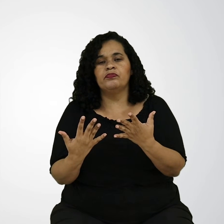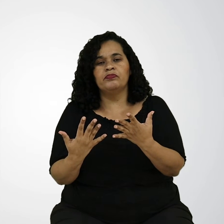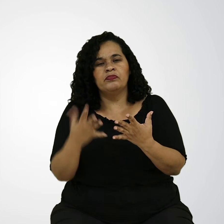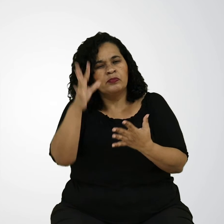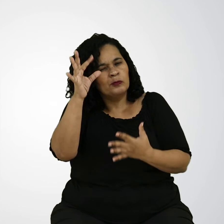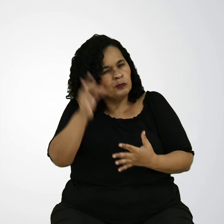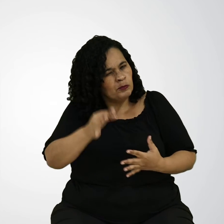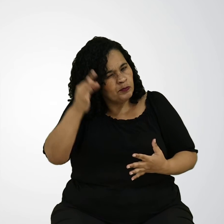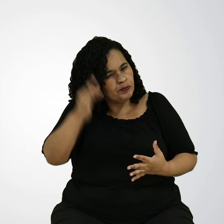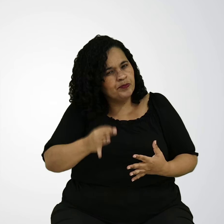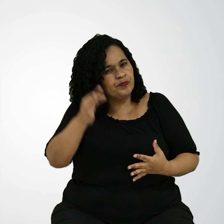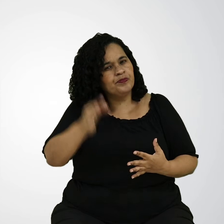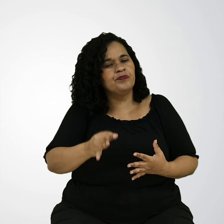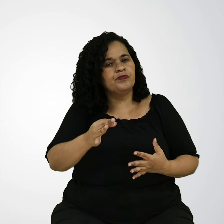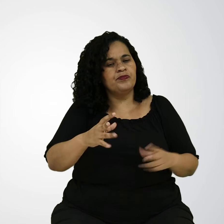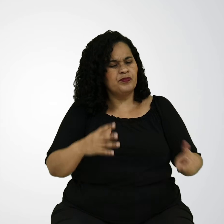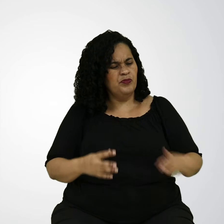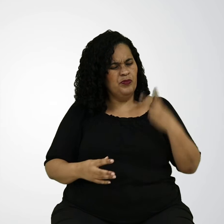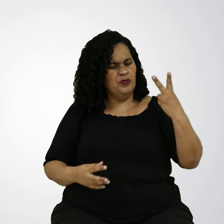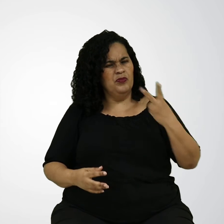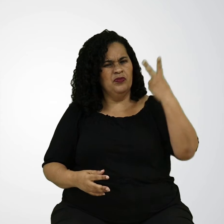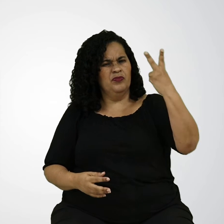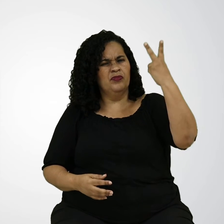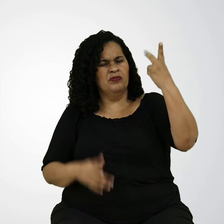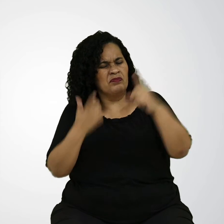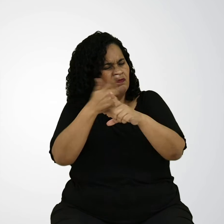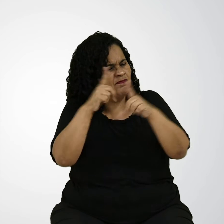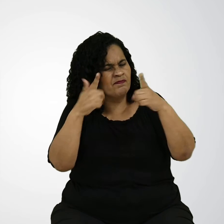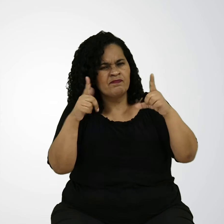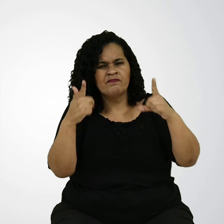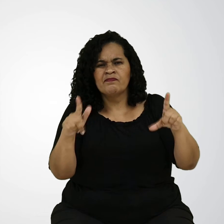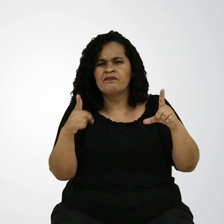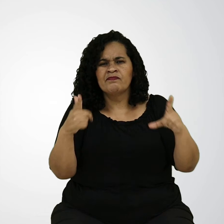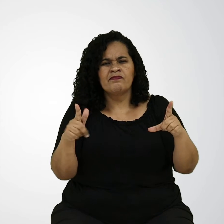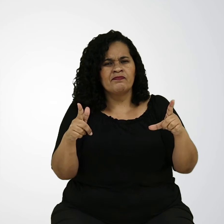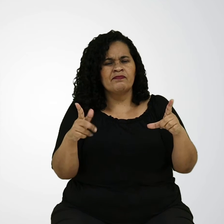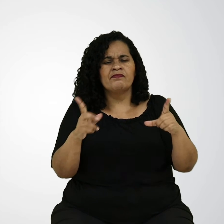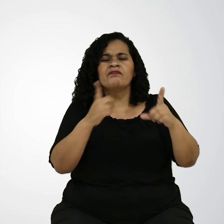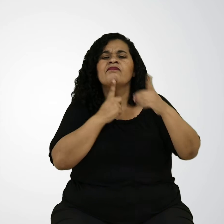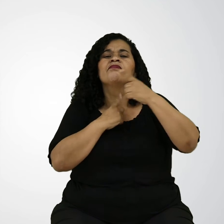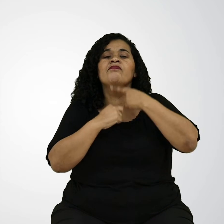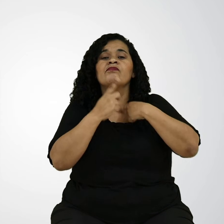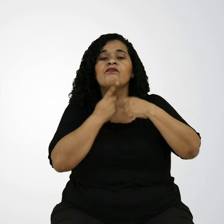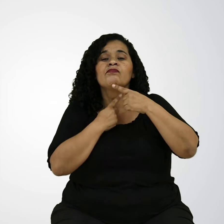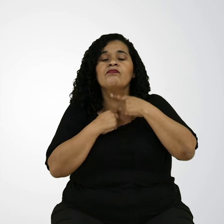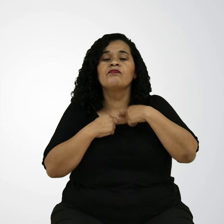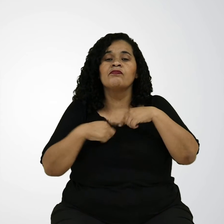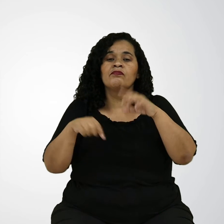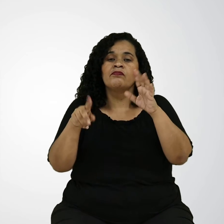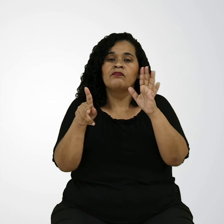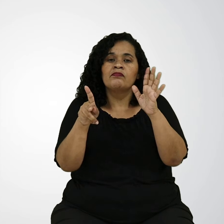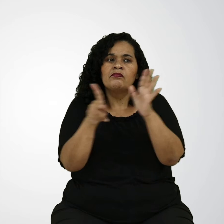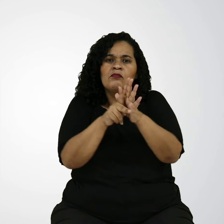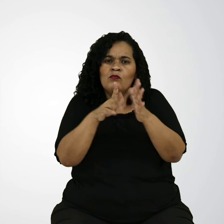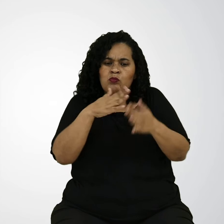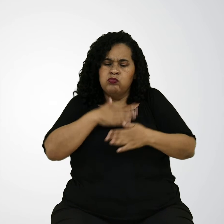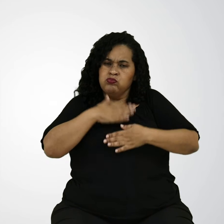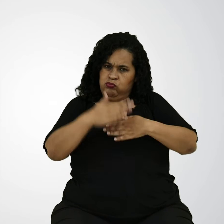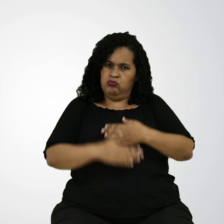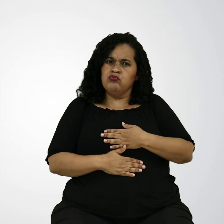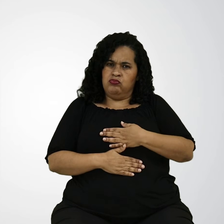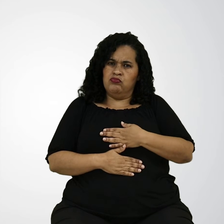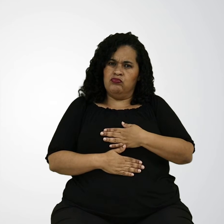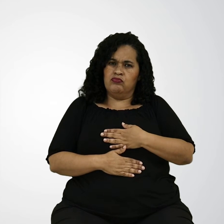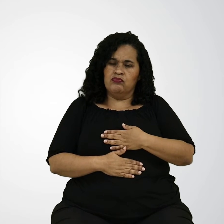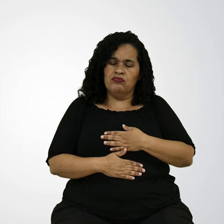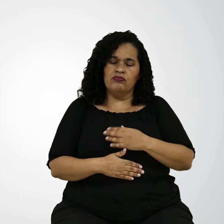ele vai dizer que isso não tem valor algum para o combate aos desejos da carne, esse tipo de severidade aqui. Sim. Então o gnosticismo